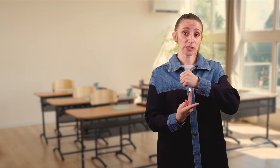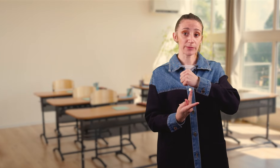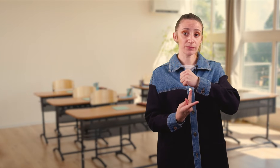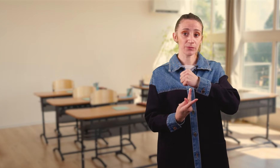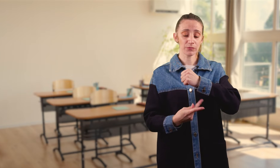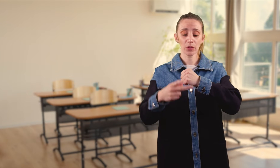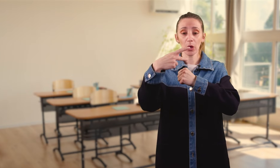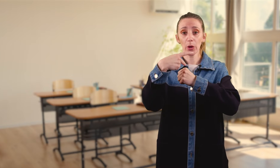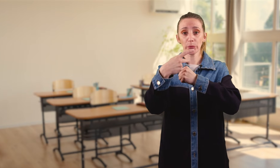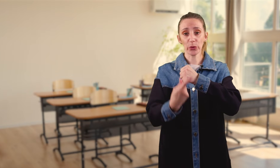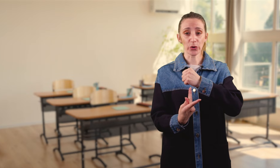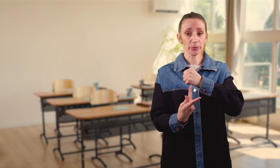ceci. Proforme.